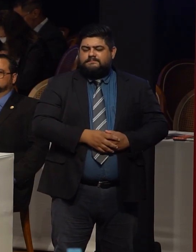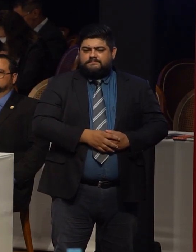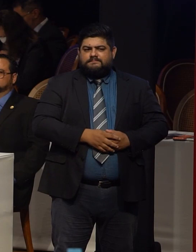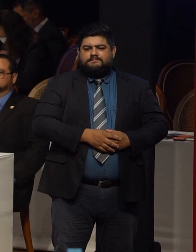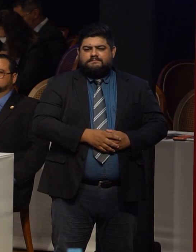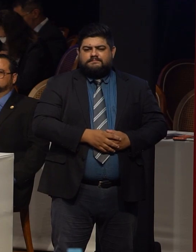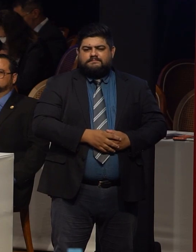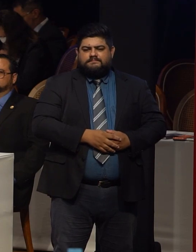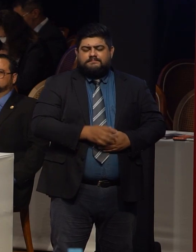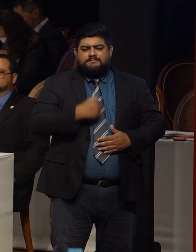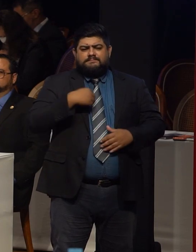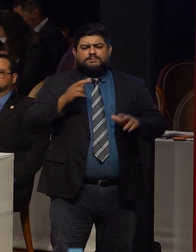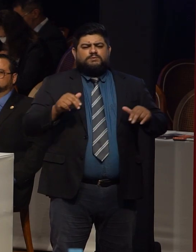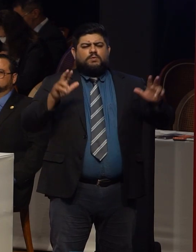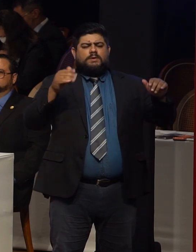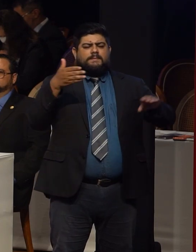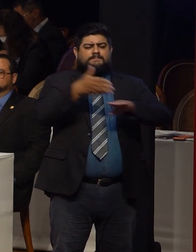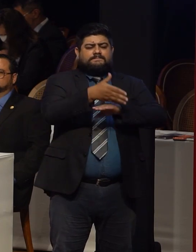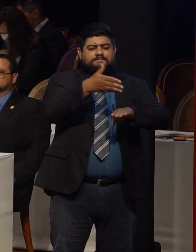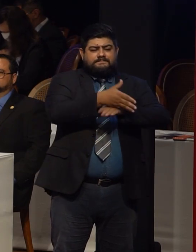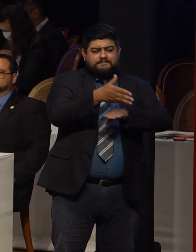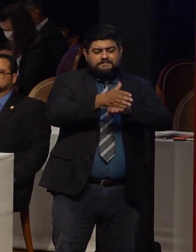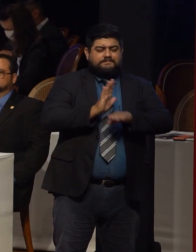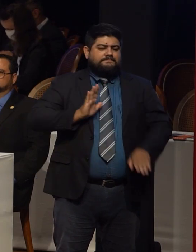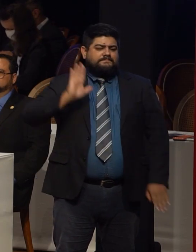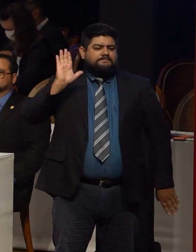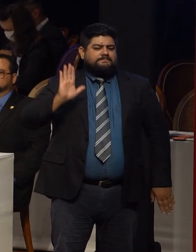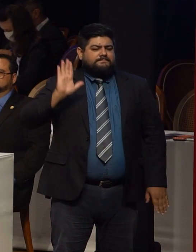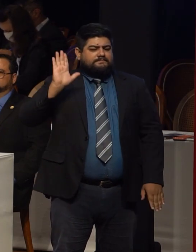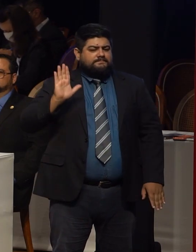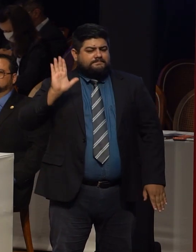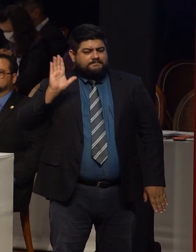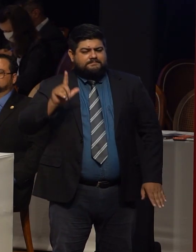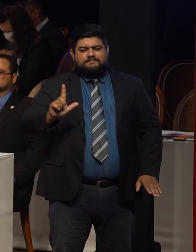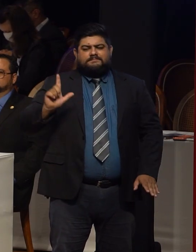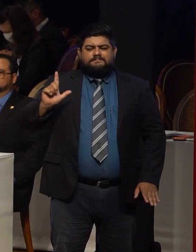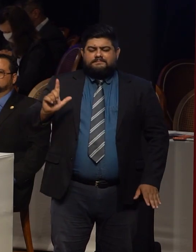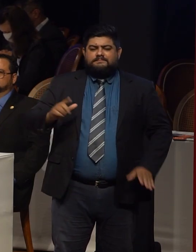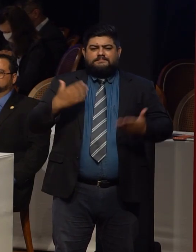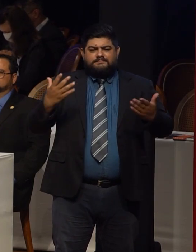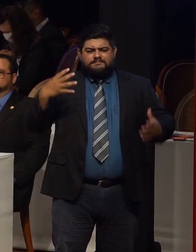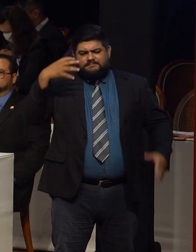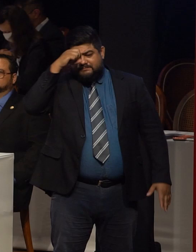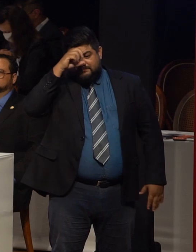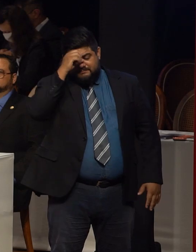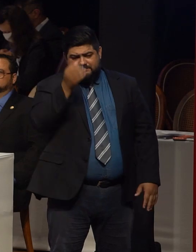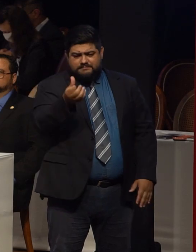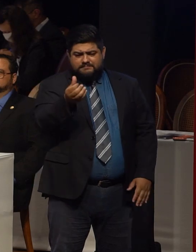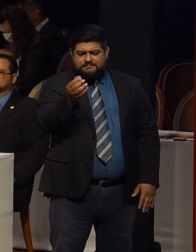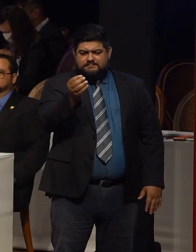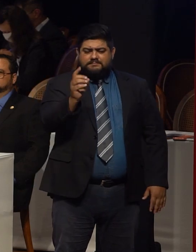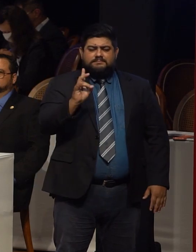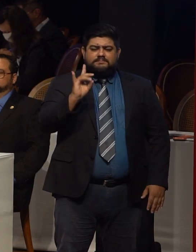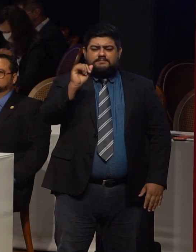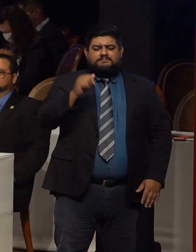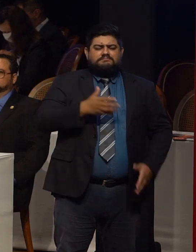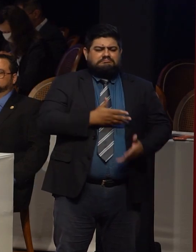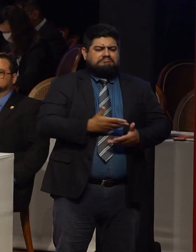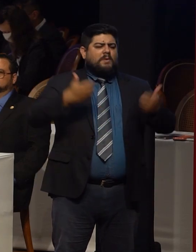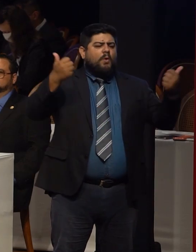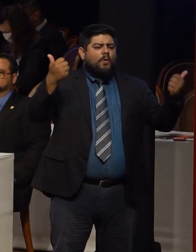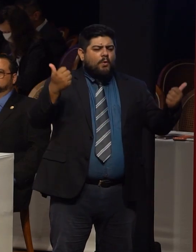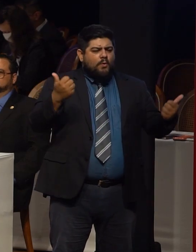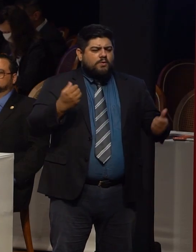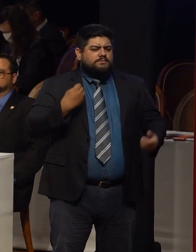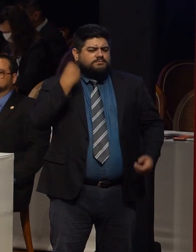Eu nunca tinha participado de uma campanha. Aprendi, esses 60 dias foi a melhor experiência que eu já tive na